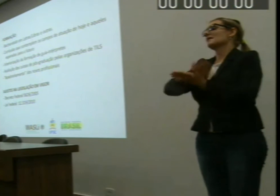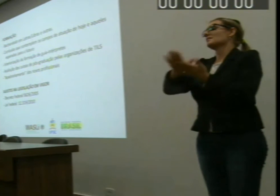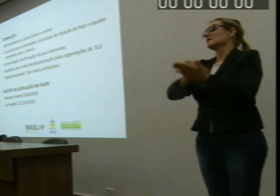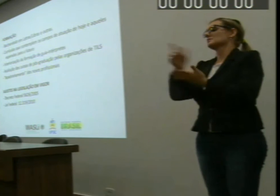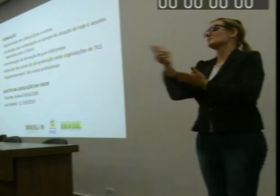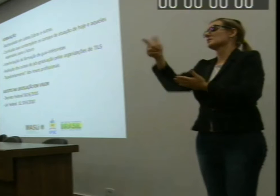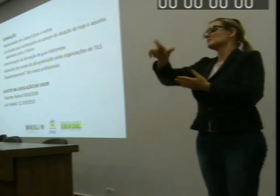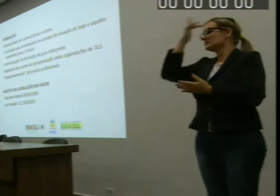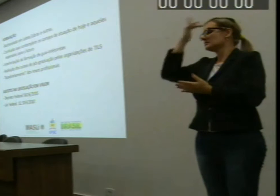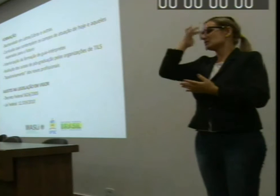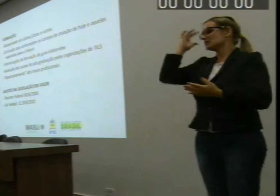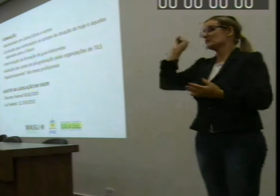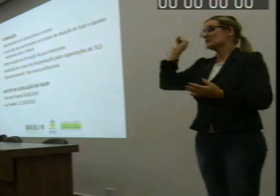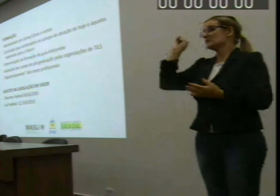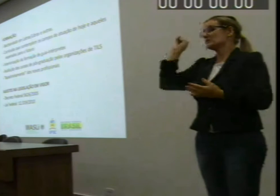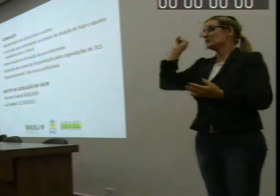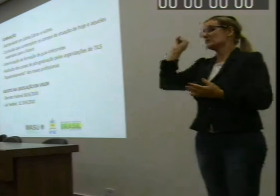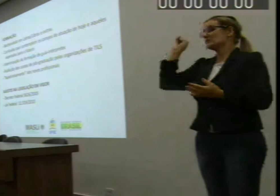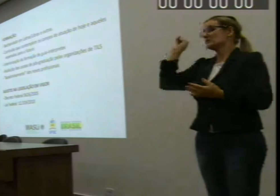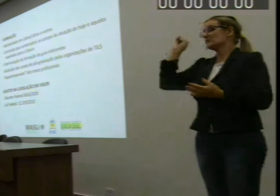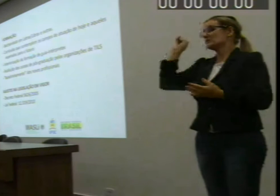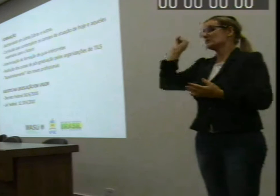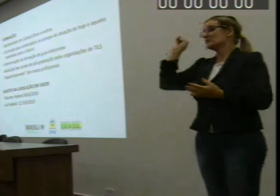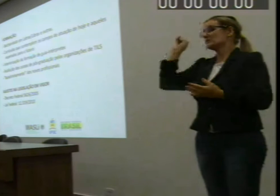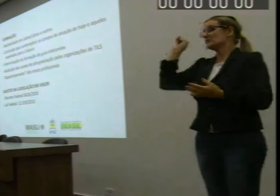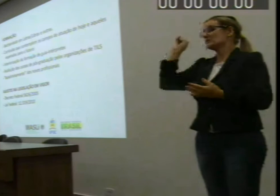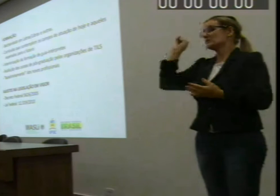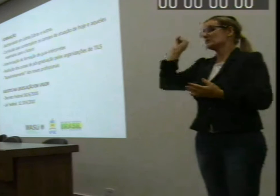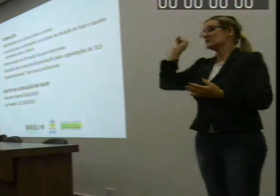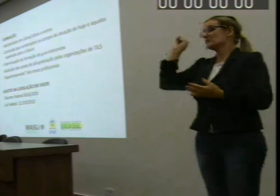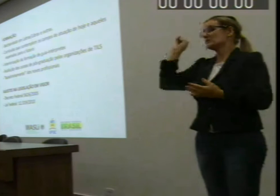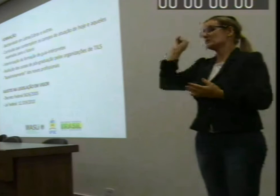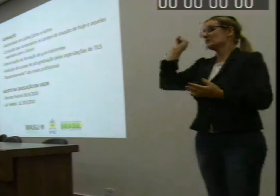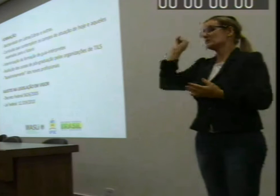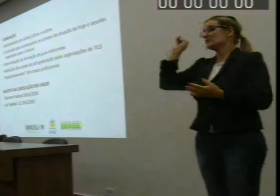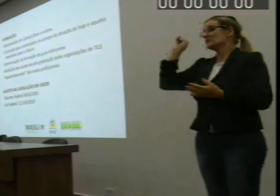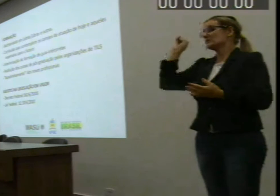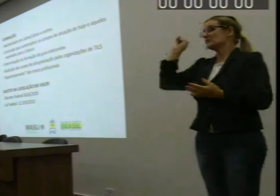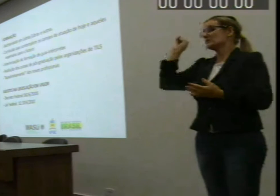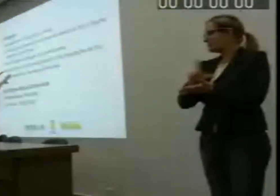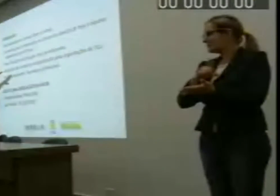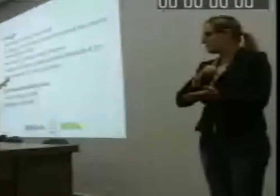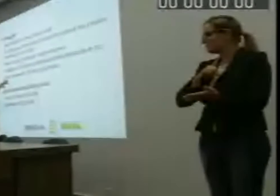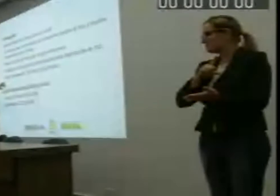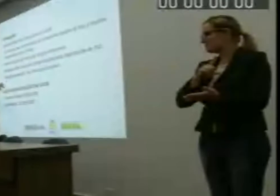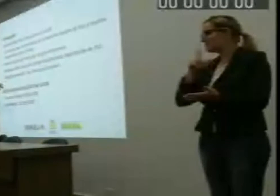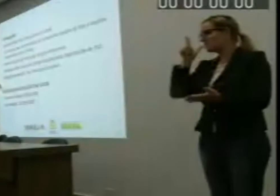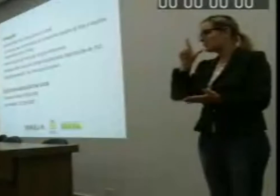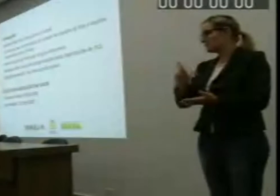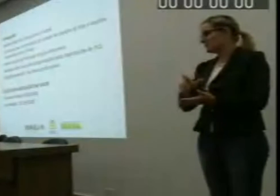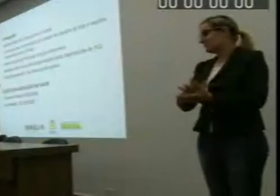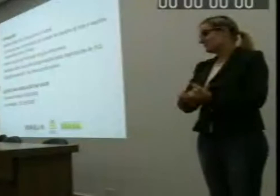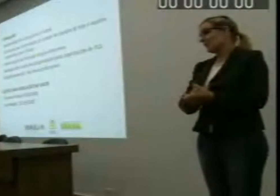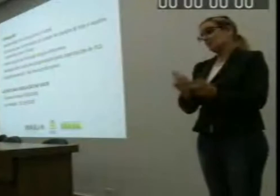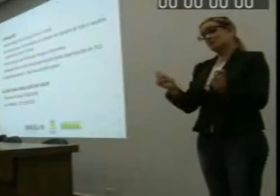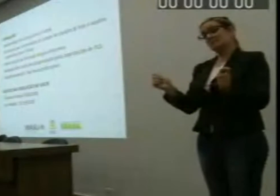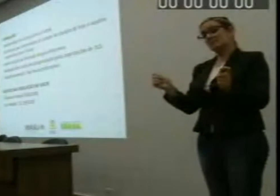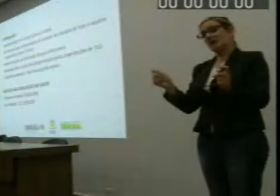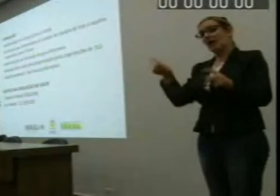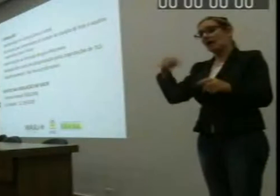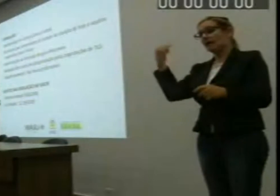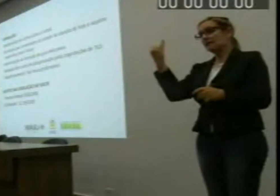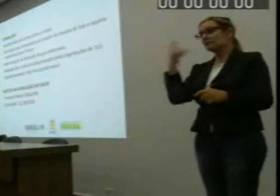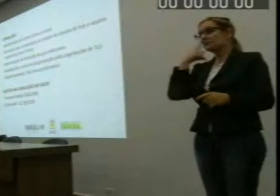que sequer saiba libras às vezes certo então é isso que ocorre por isso que poderia ser interessante as